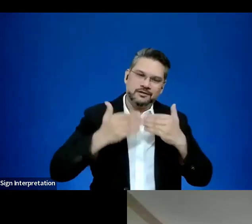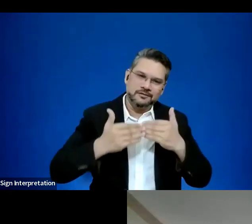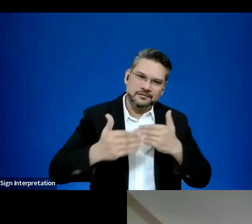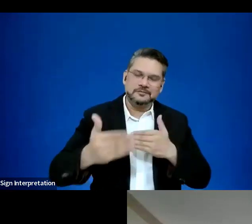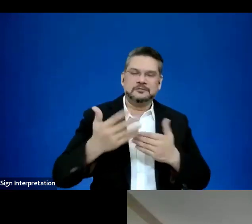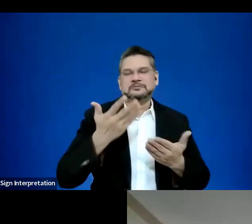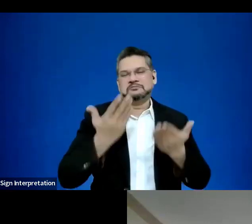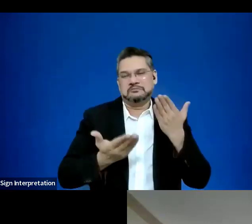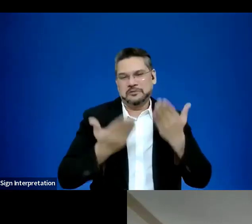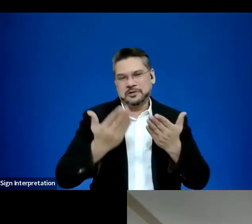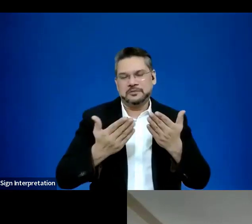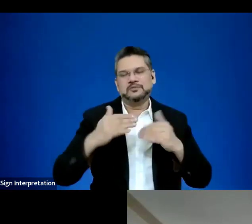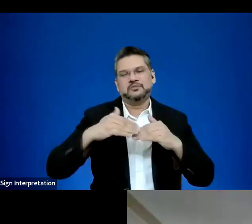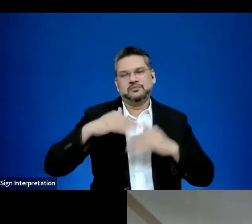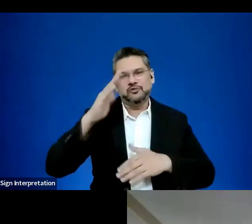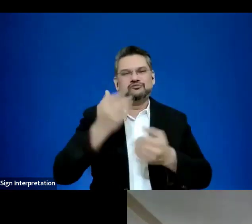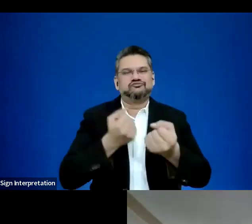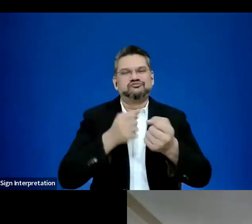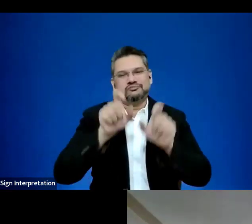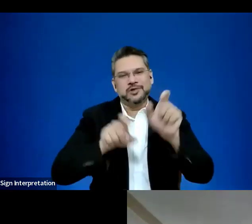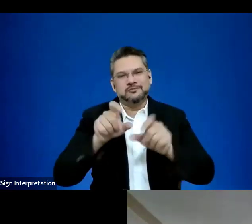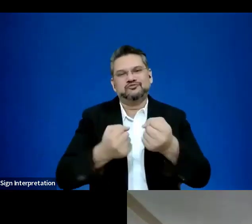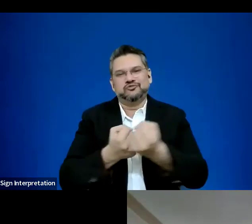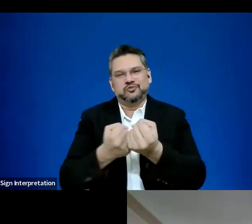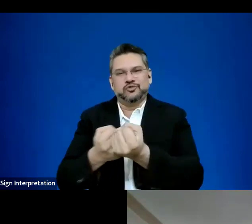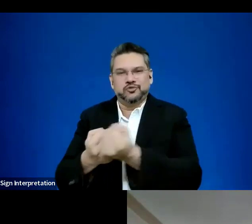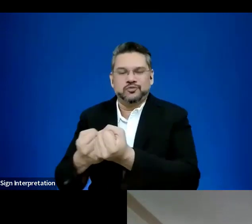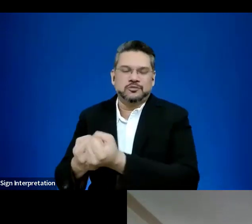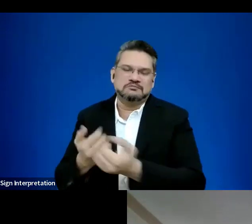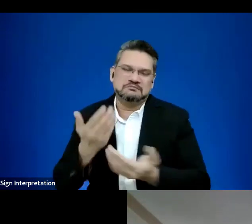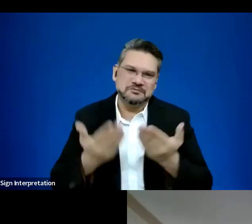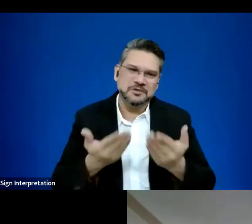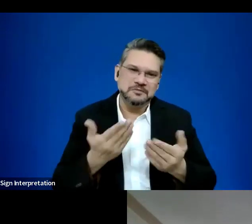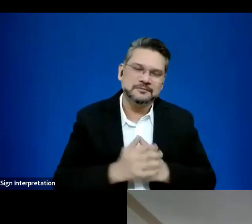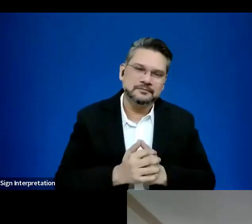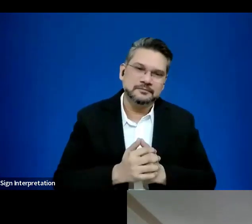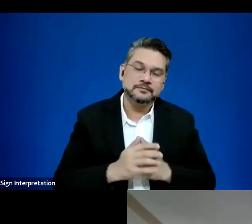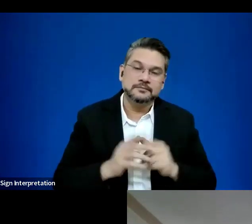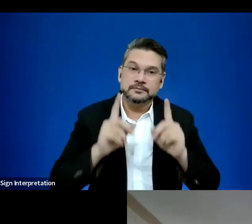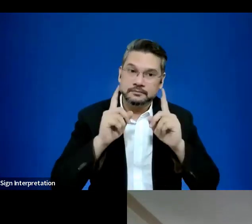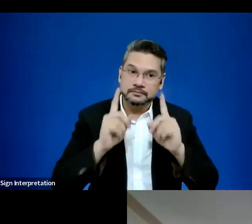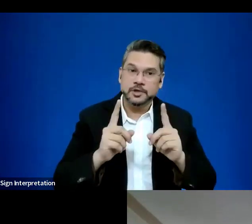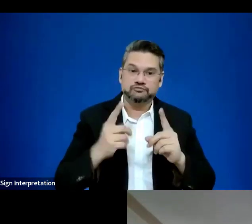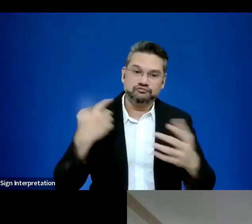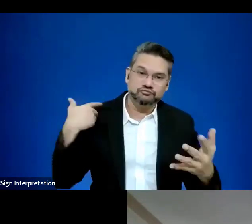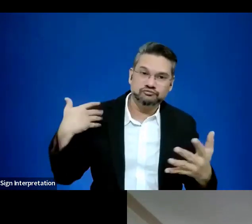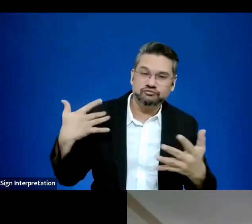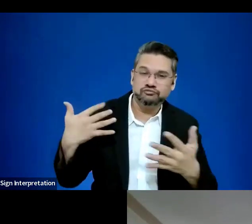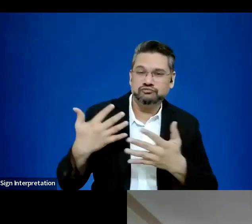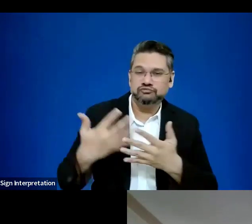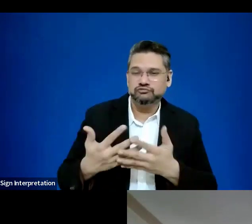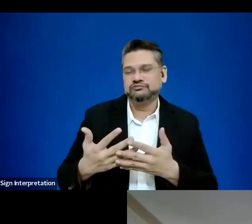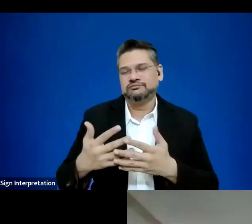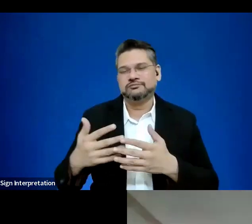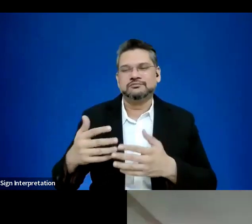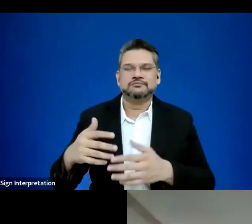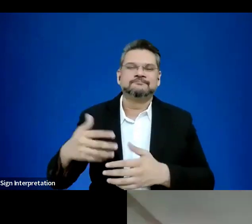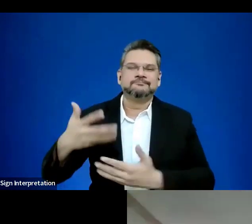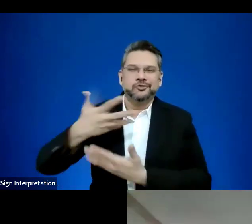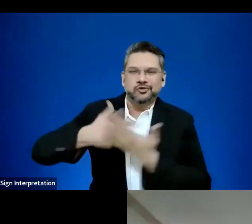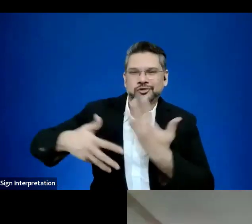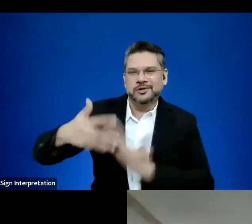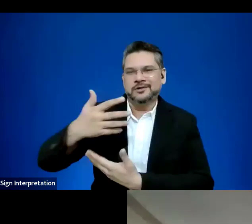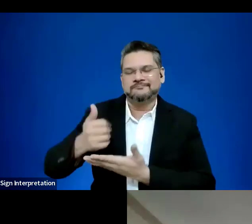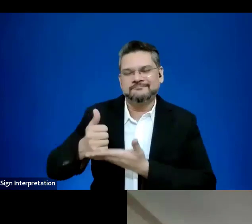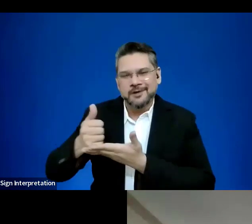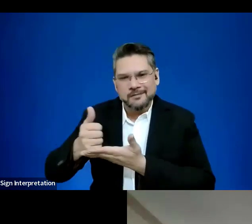了。而我们的，如果呢，我们的上天给他多几年呢，他能够去帮助更